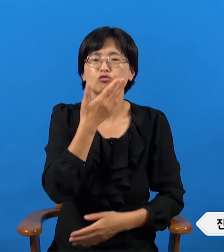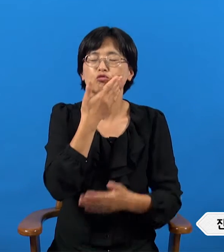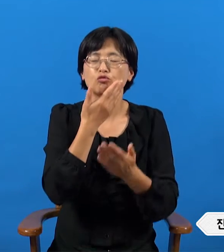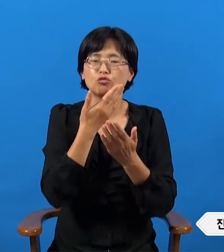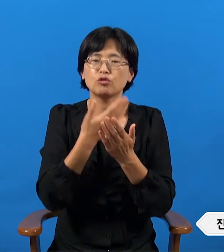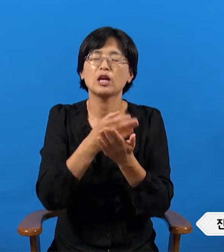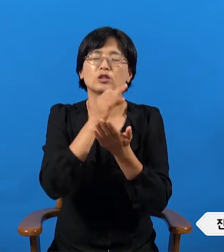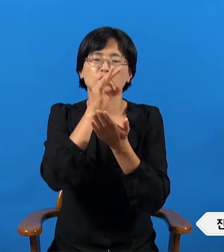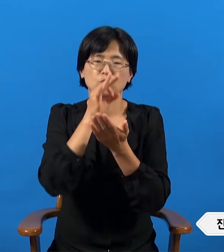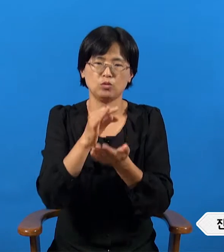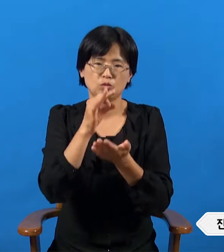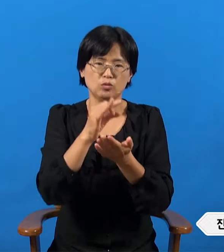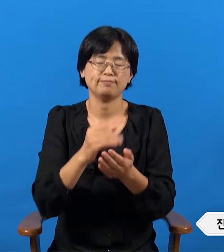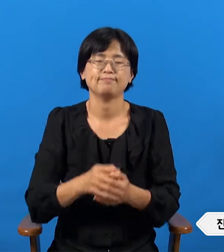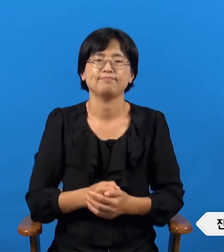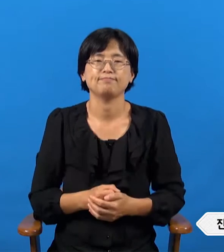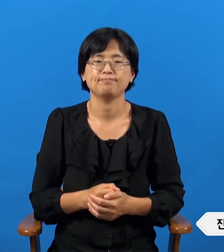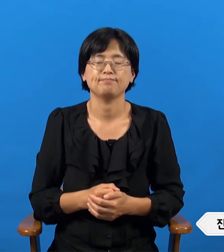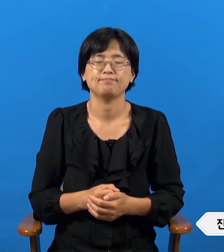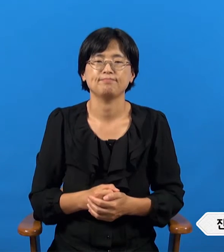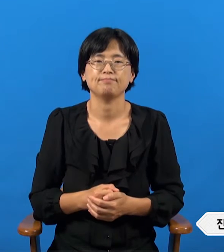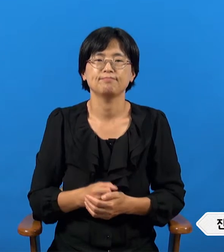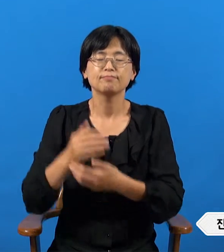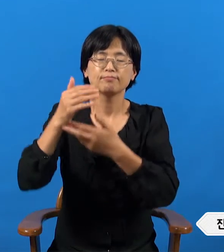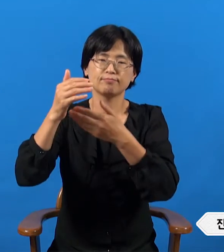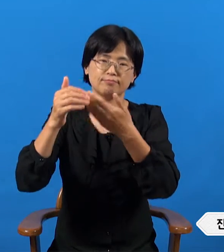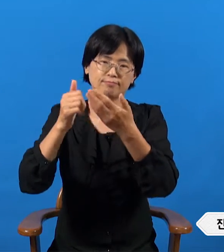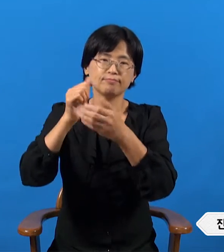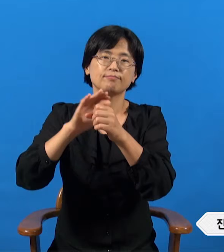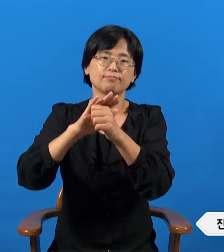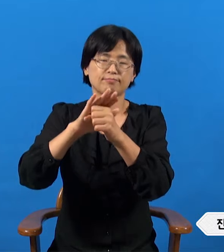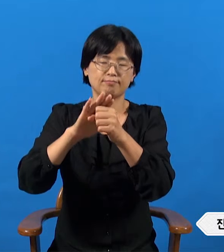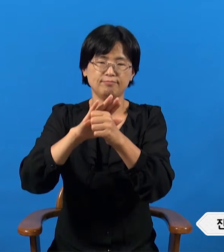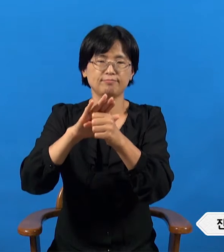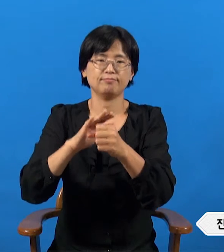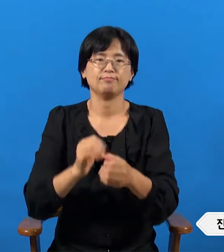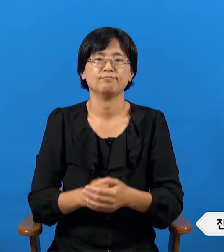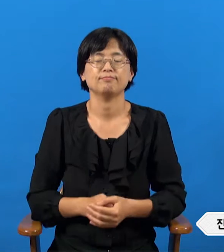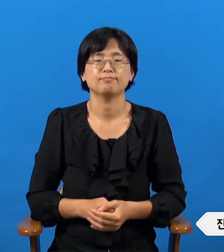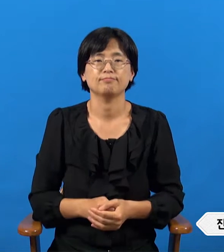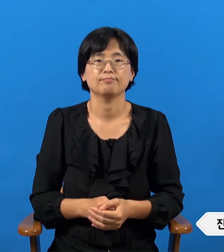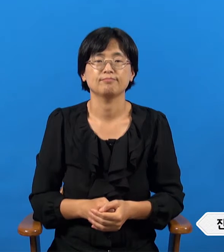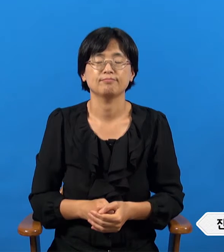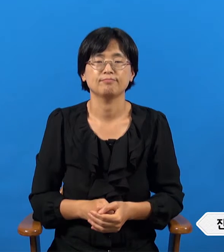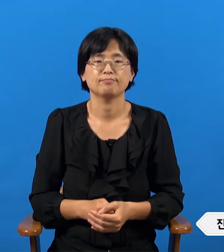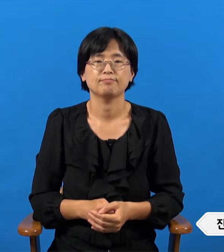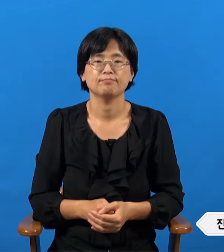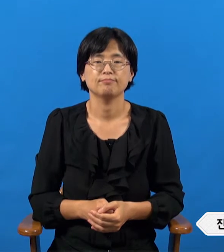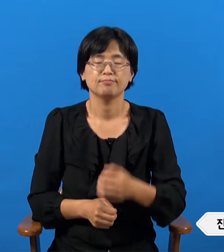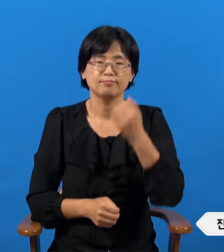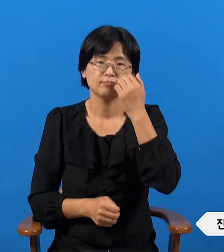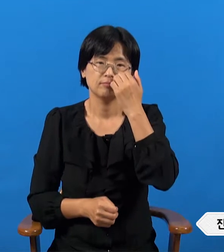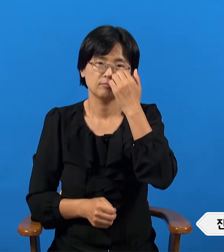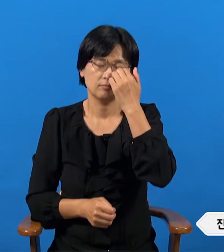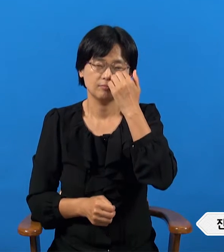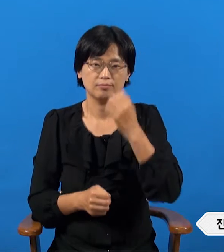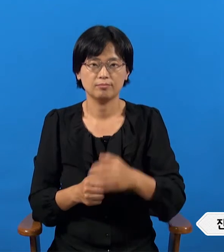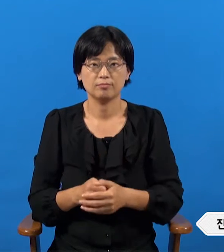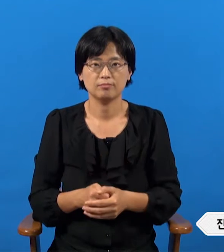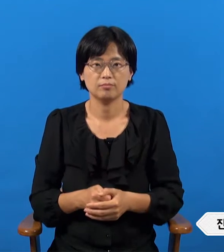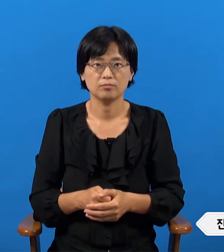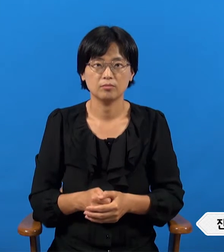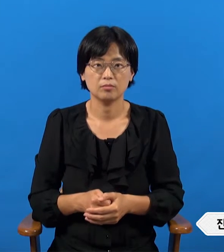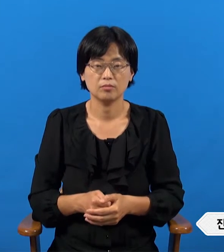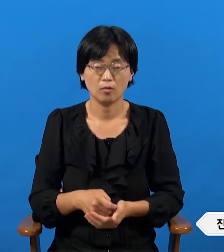사랑하고 존귀하게 여긴다고 말씀하시는 하나님의 사랑. 그래서 어떤 분은 얘기합니다. 내가